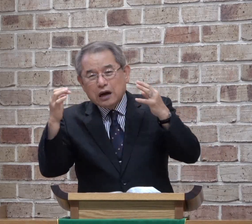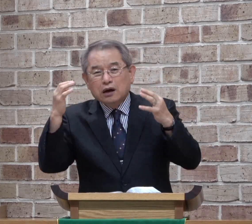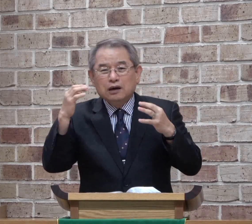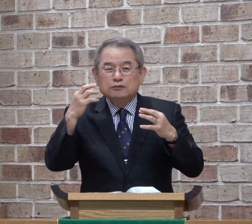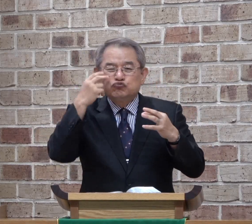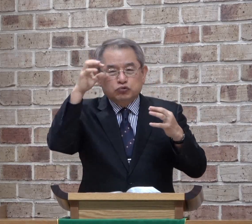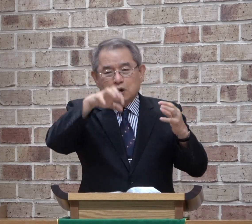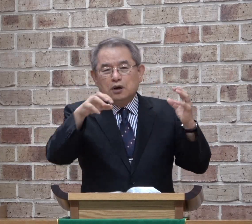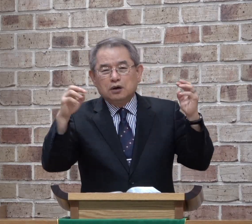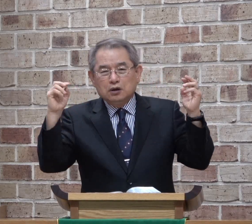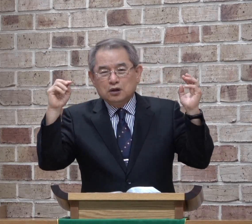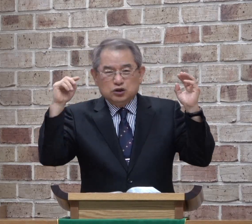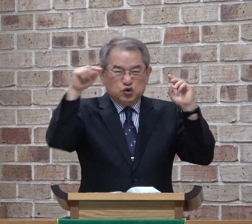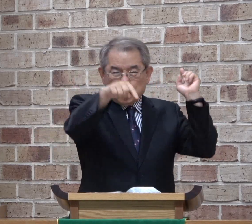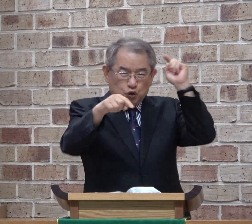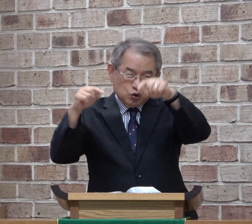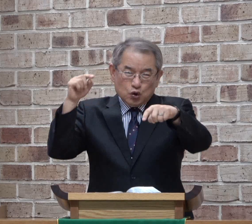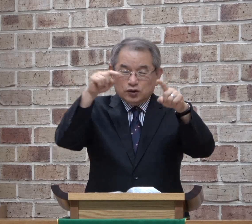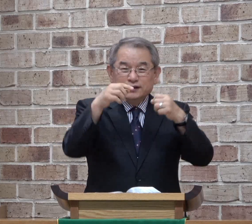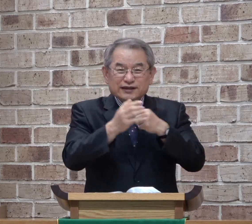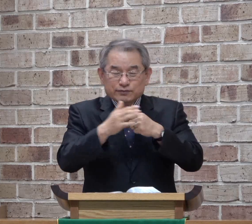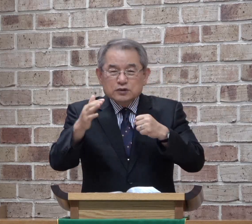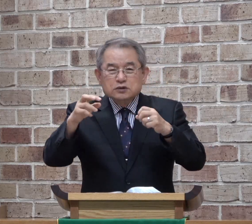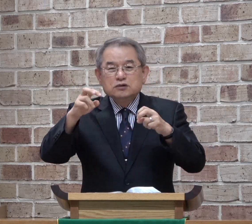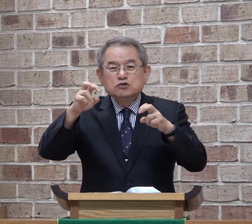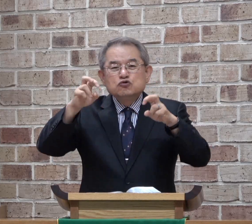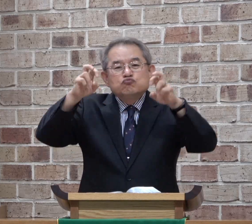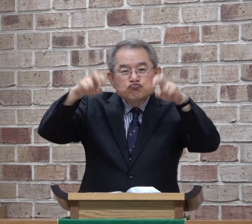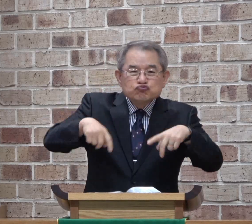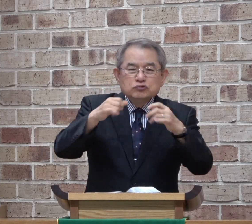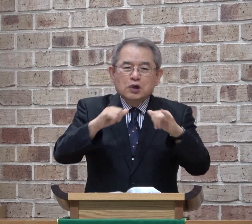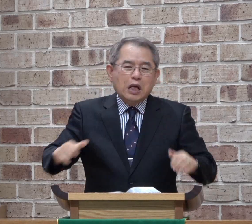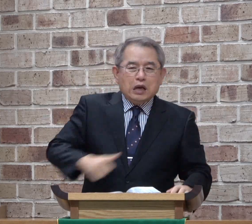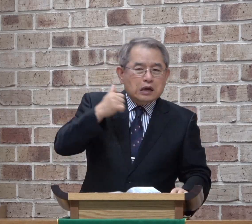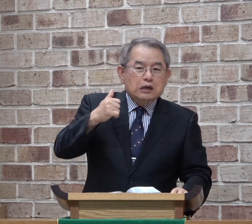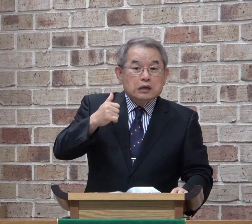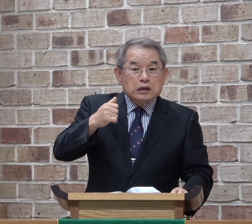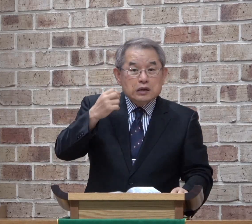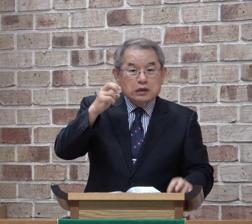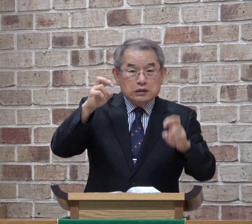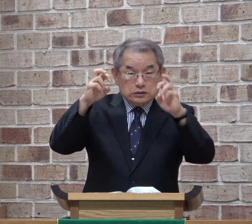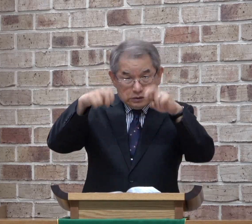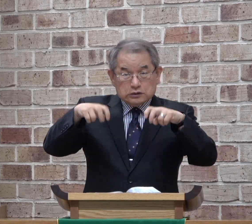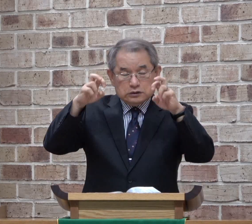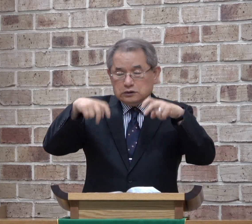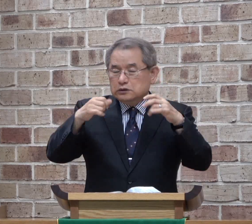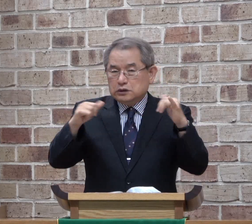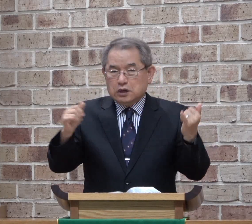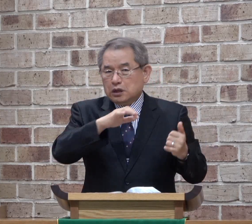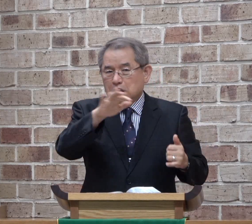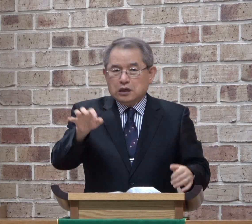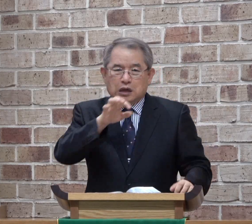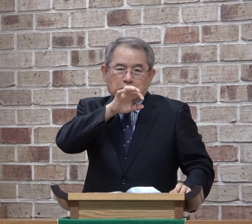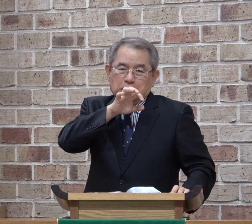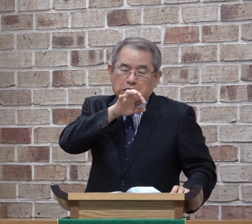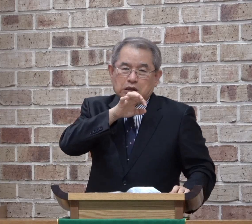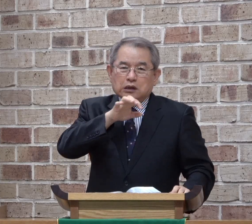다양한 종교 선택을 하기도 하고 또 외부에서 다양한 종교들이 또 그 안에 함께 같이 가고 있습니다.